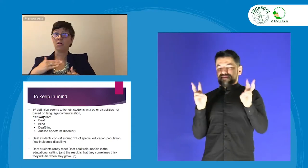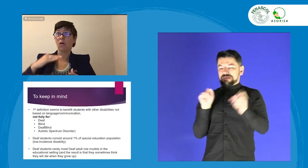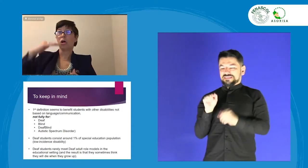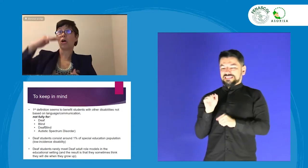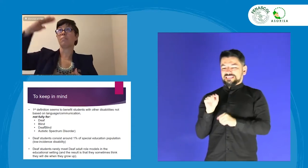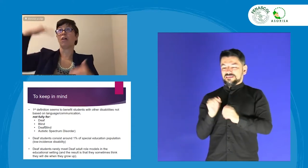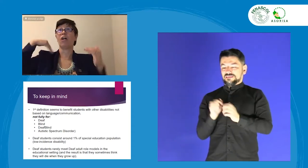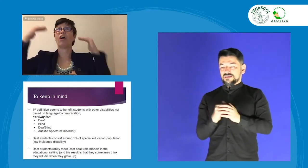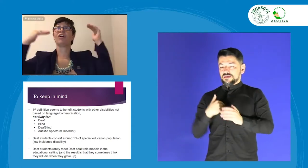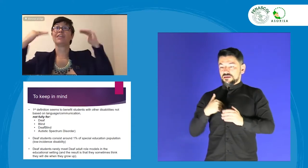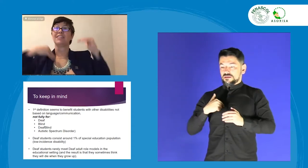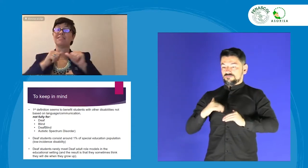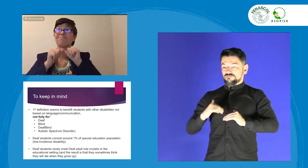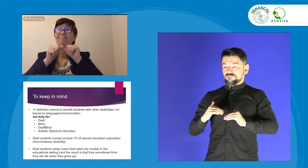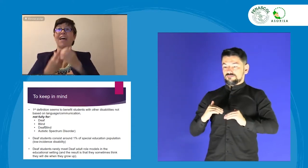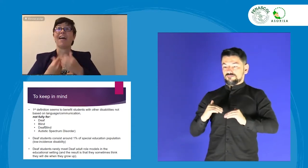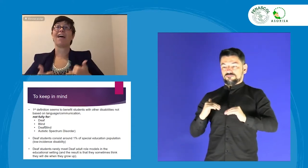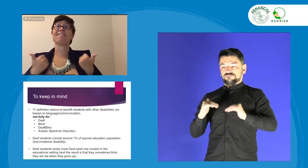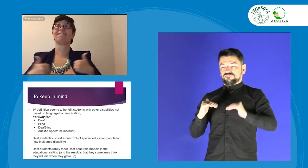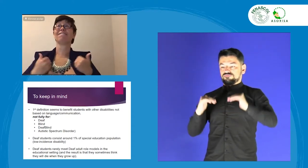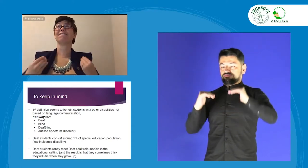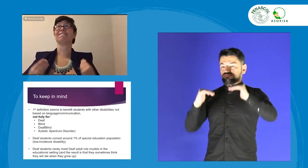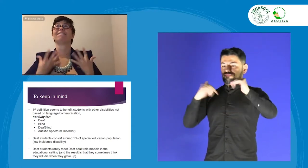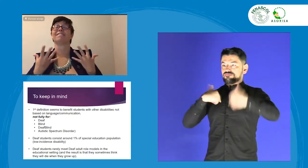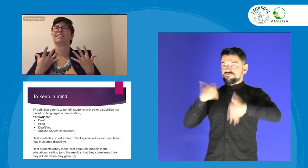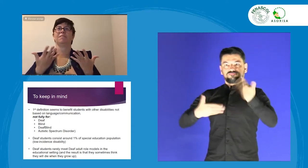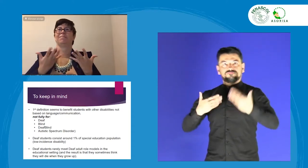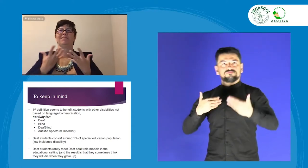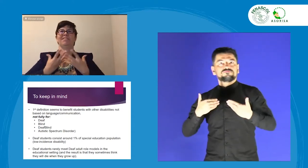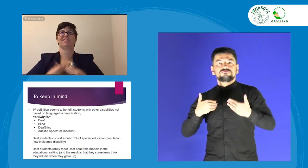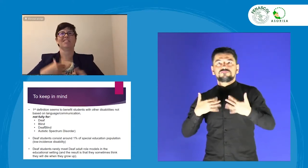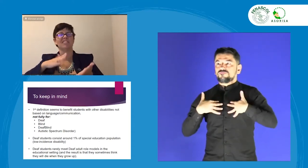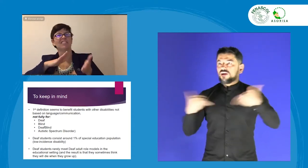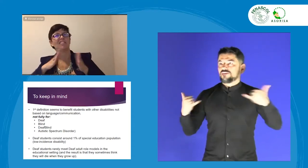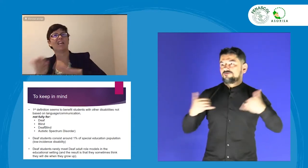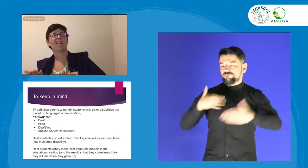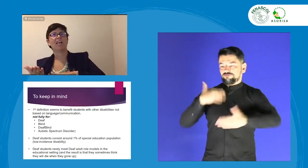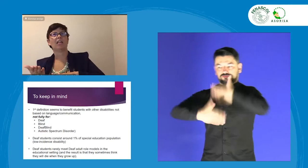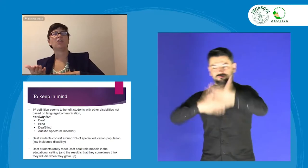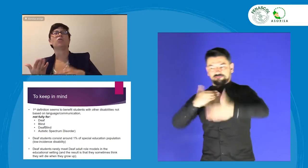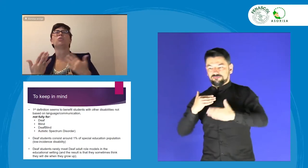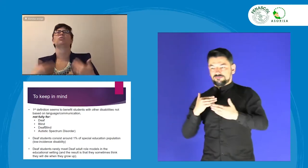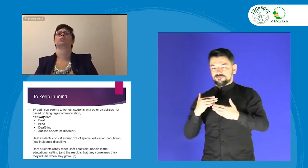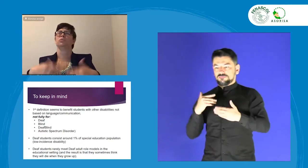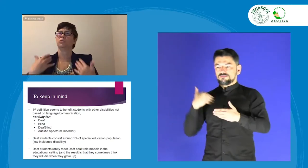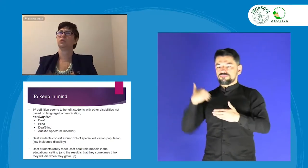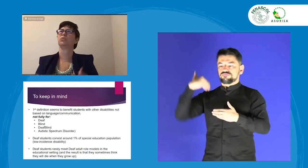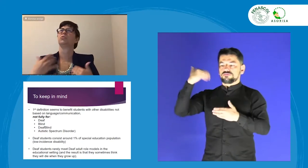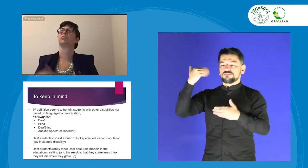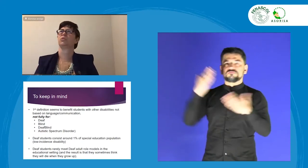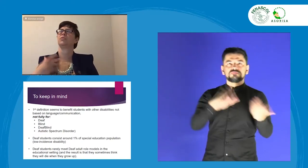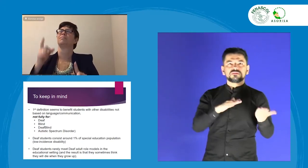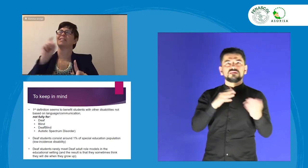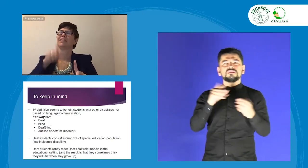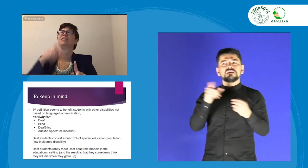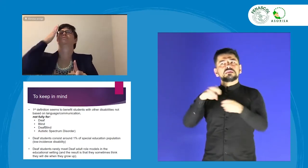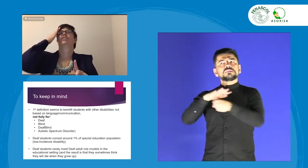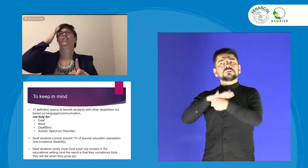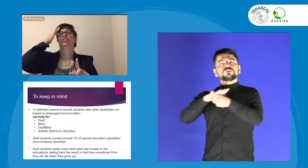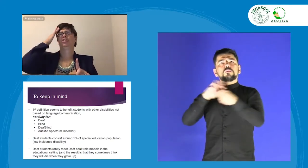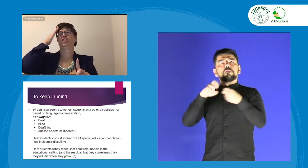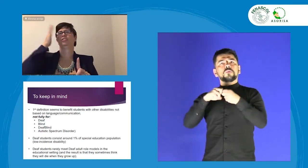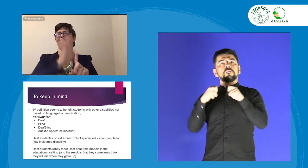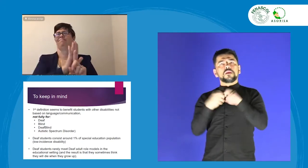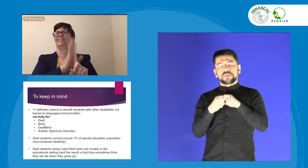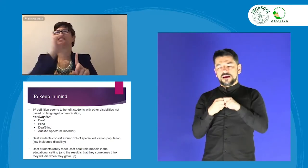entorno amigable. Cuando no lo tienen, pues quizás el niño o la niña sorda no desarrolla de la manera adecuada su lengua,